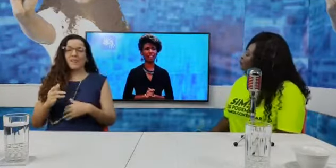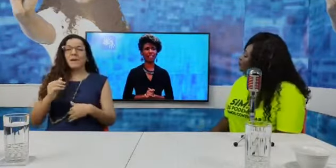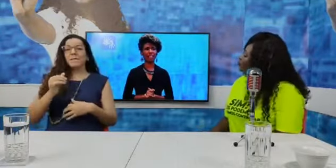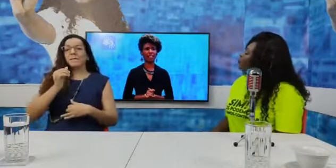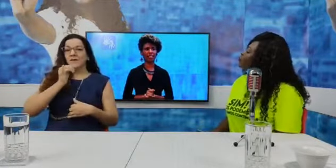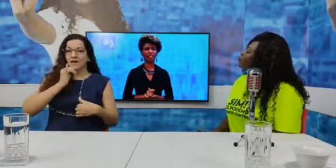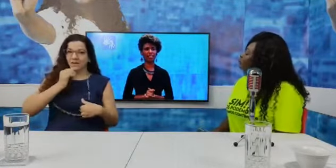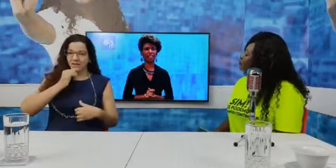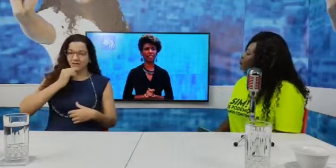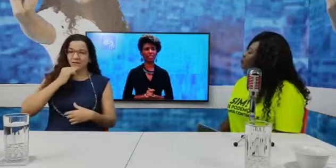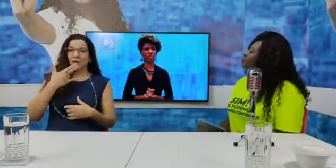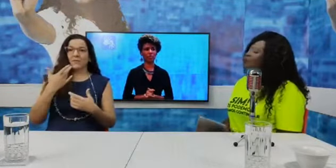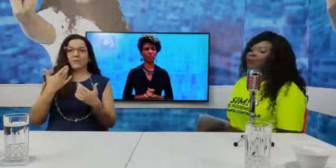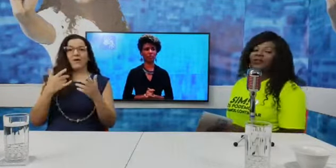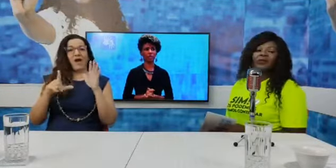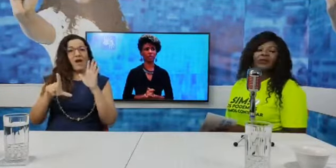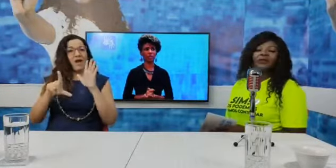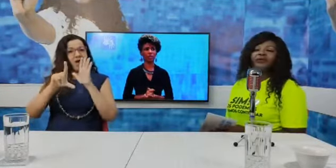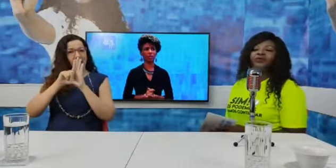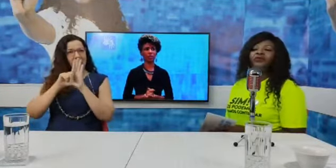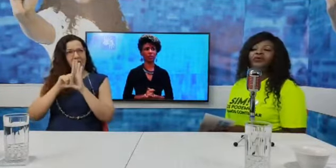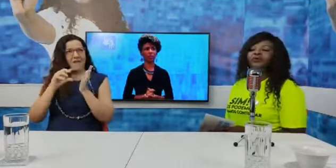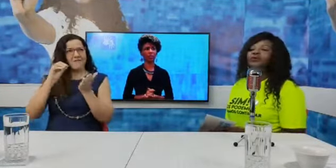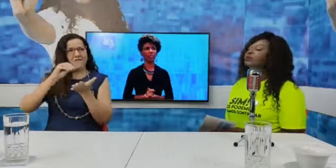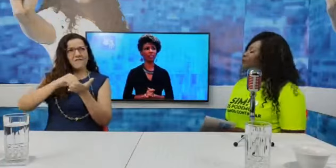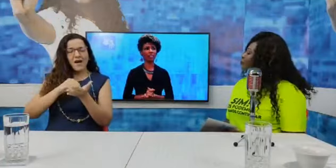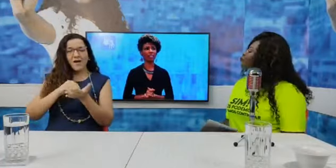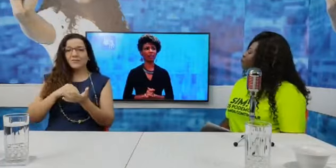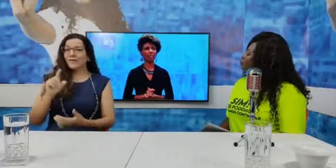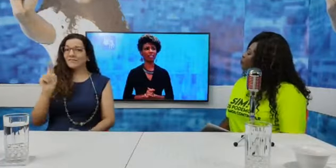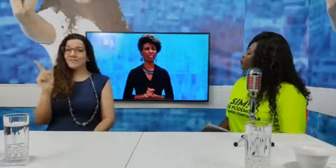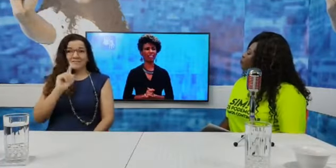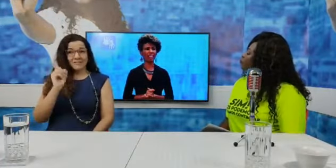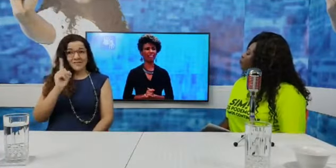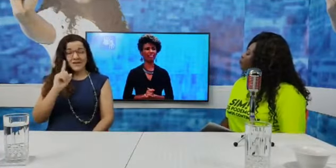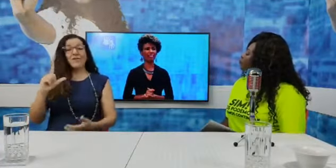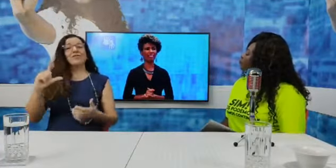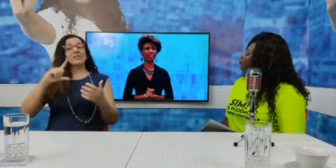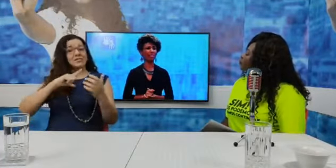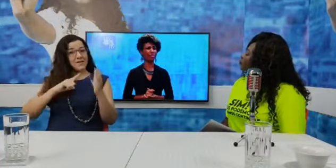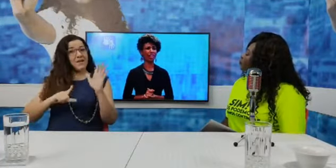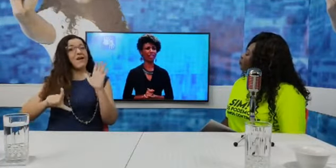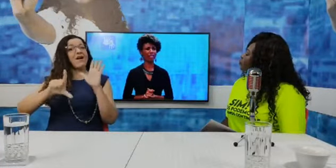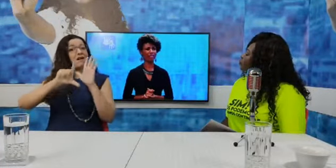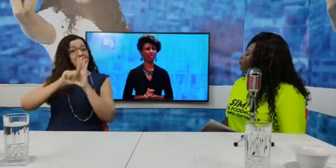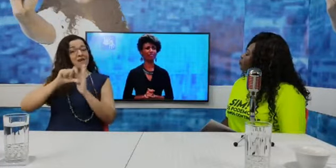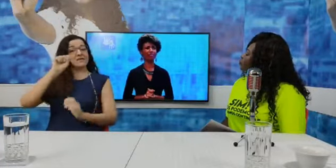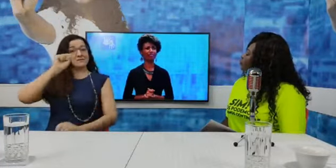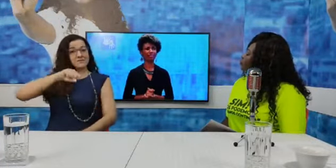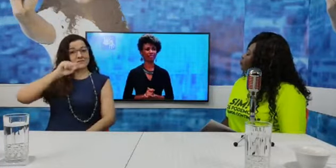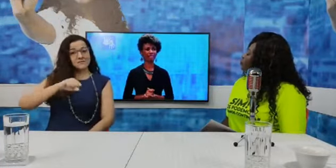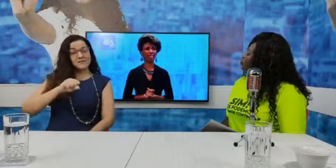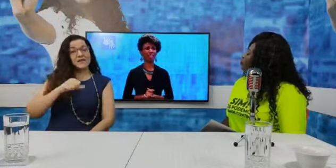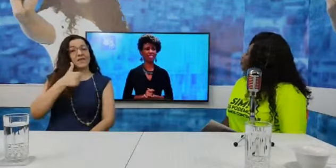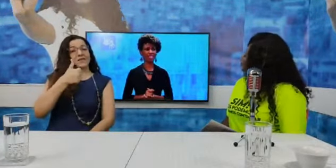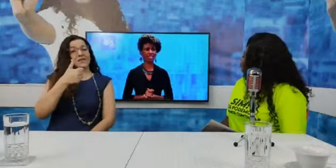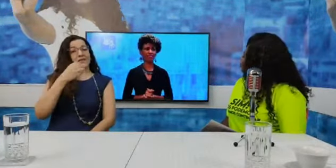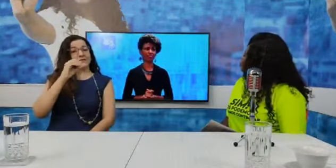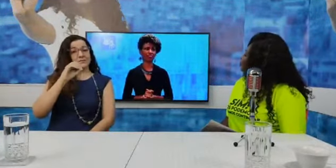Não tem a questão da língua de sinais. Por exemplo, temos a lei. Lei não falta. Tem